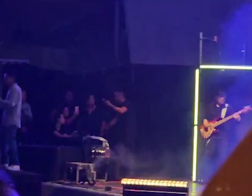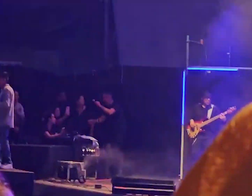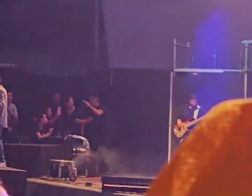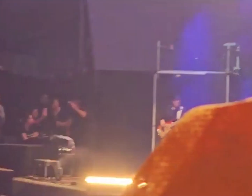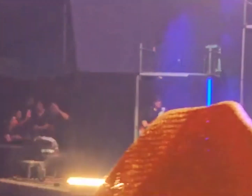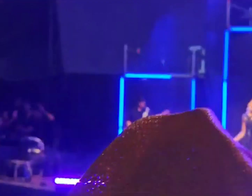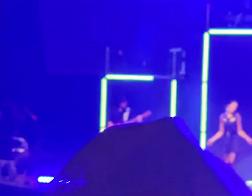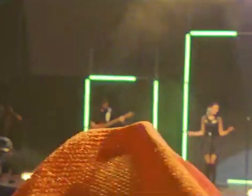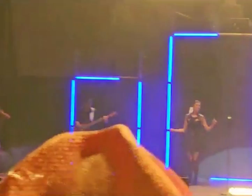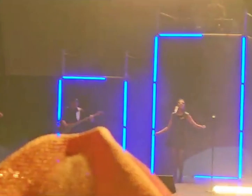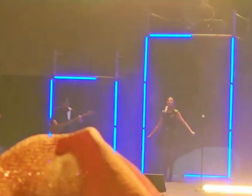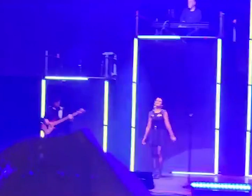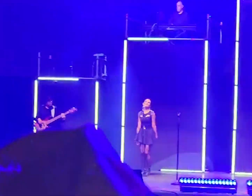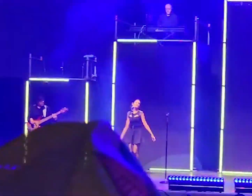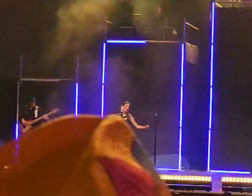Víctor Salas.